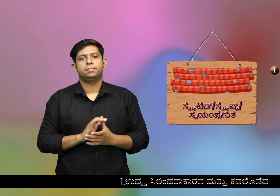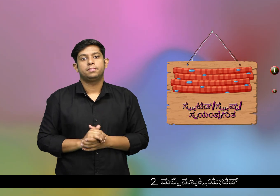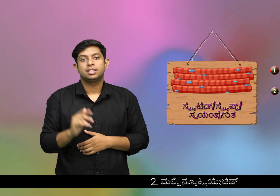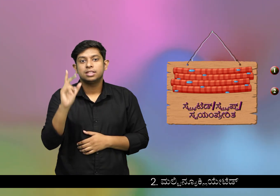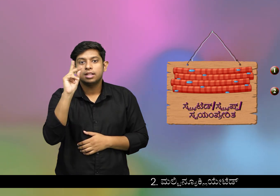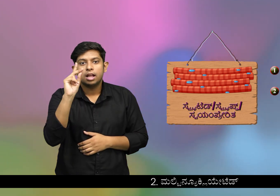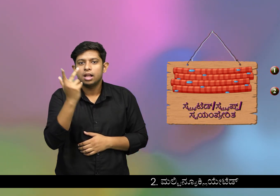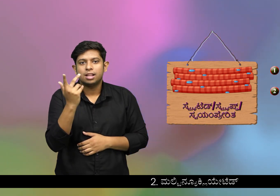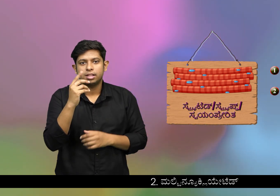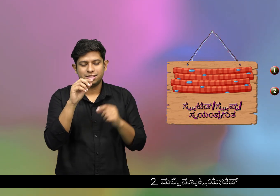ಮಲ್ಟಿ ನ್ಯೂಕ್ಲಿಯೇಟೆಡ್.